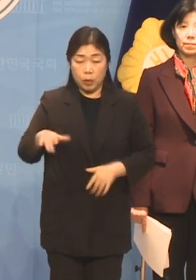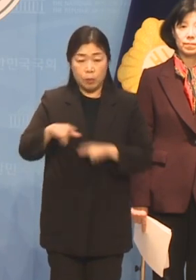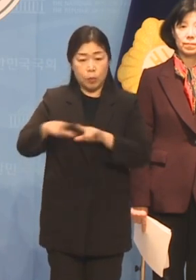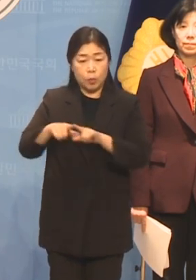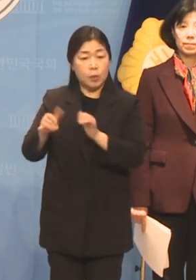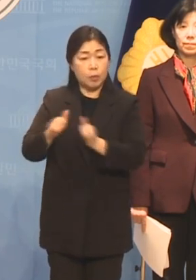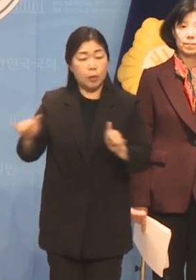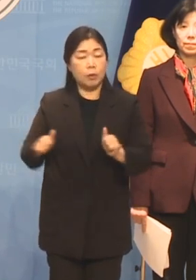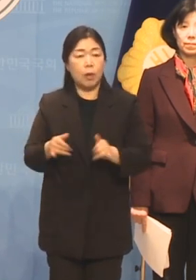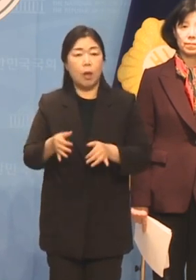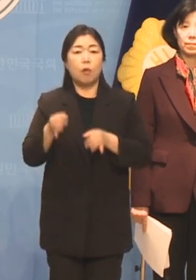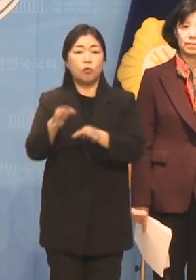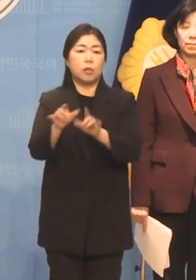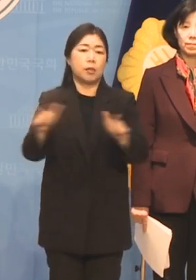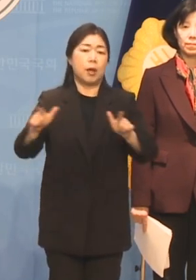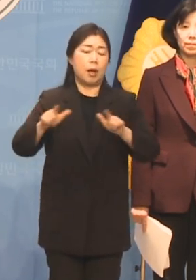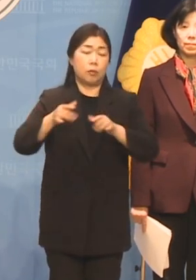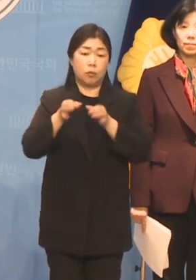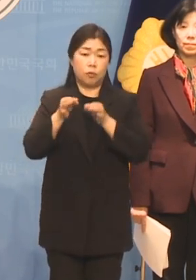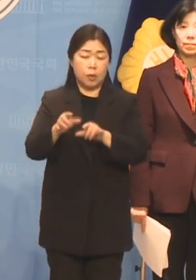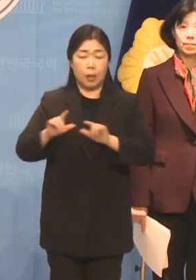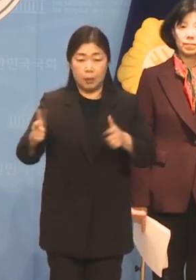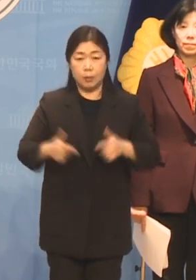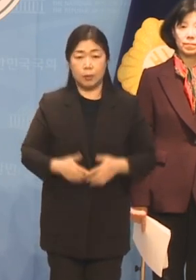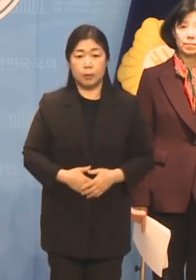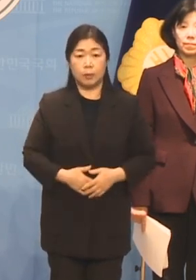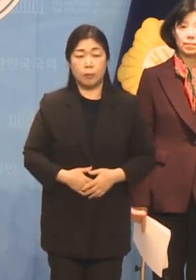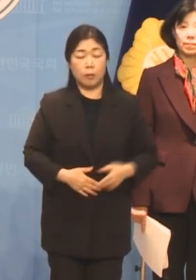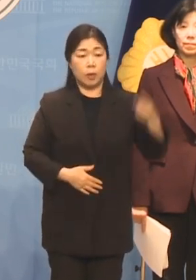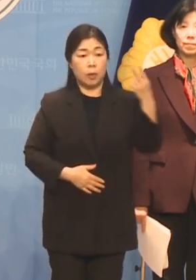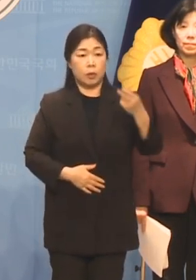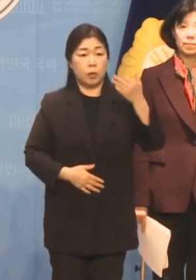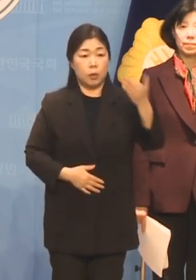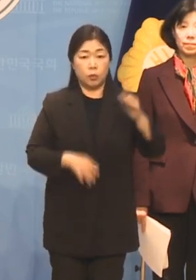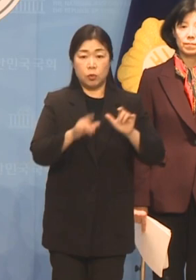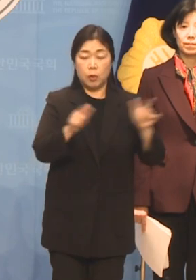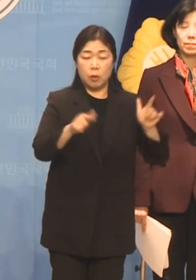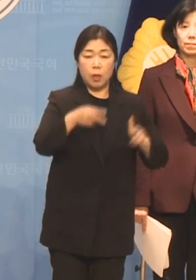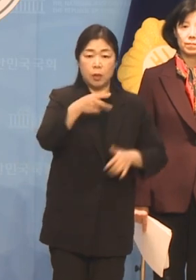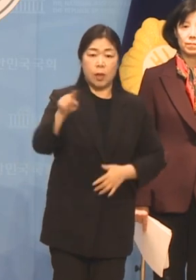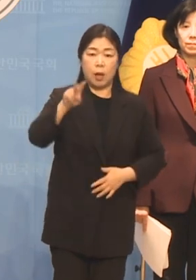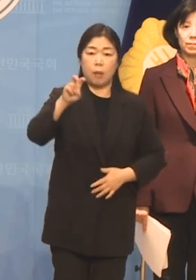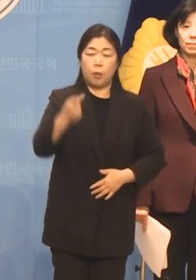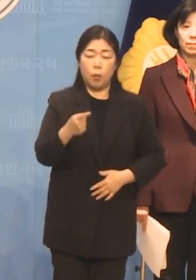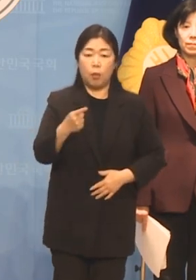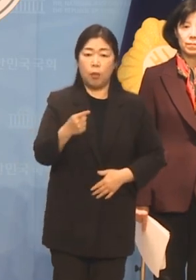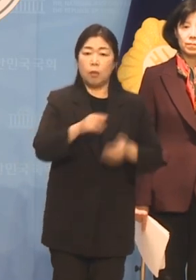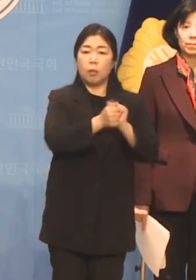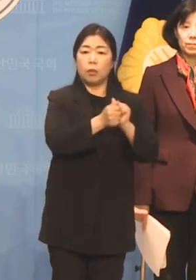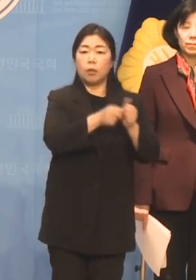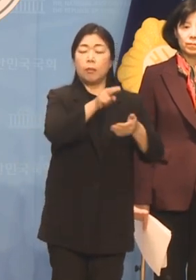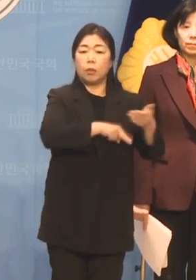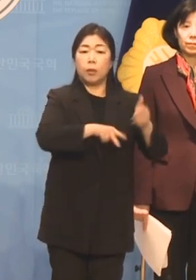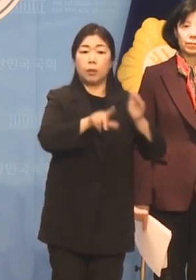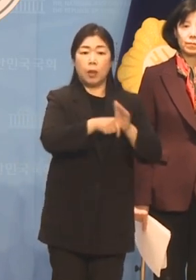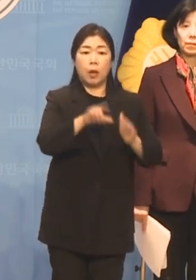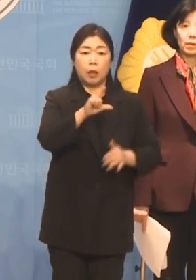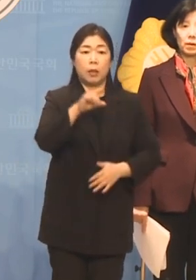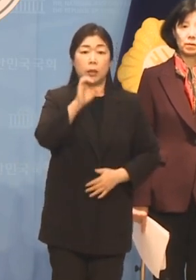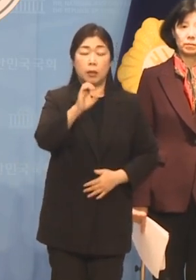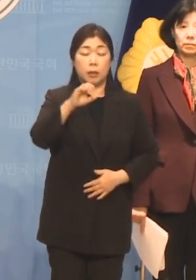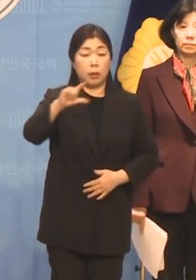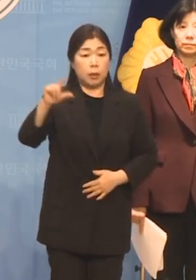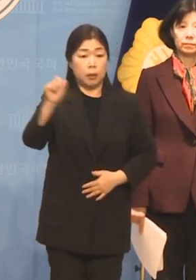대해서는 2019년도 사모펀드 판매를 중지하면서 ELS를 허용하면서 소비자 보호